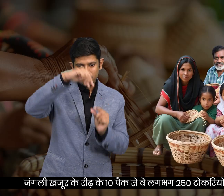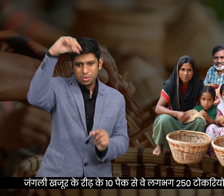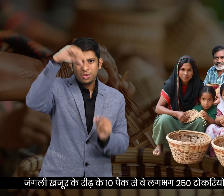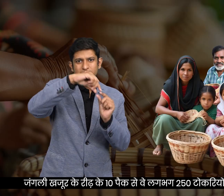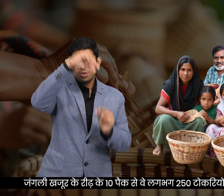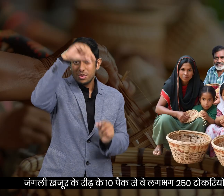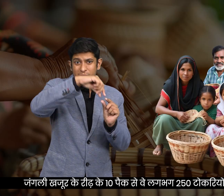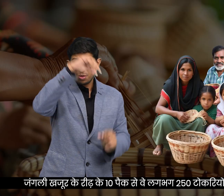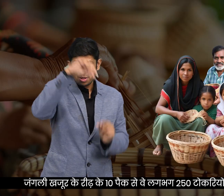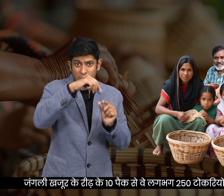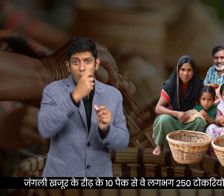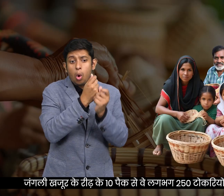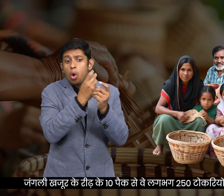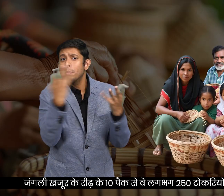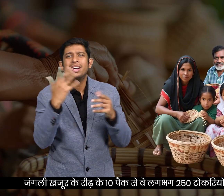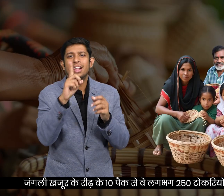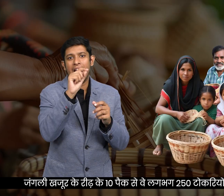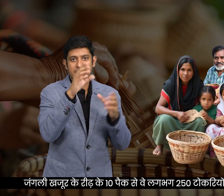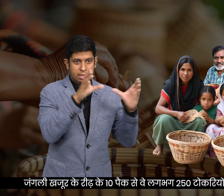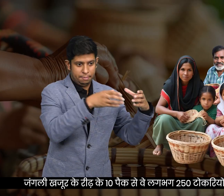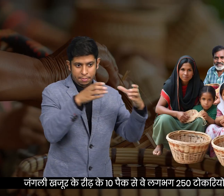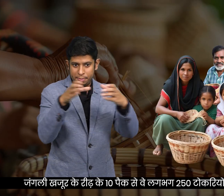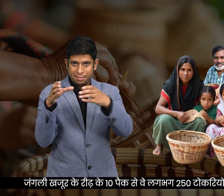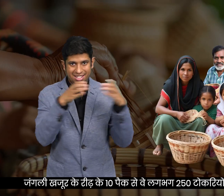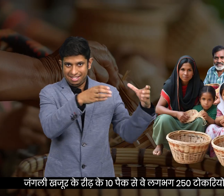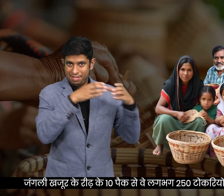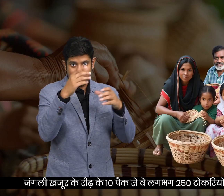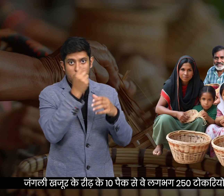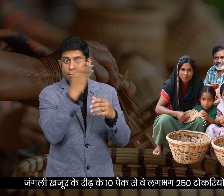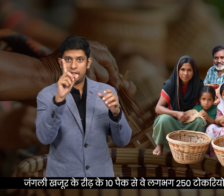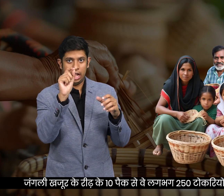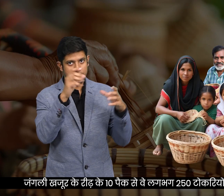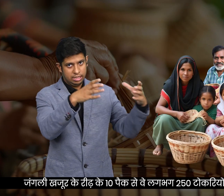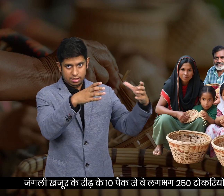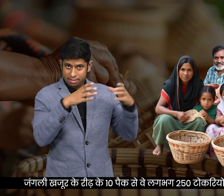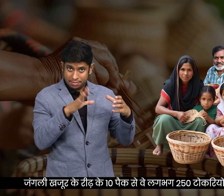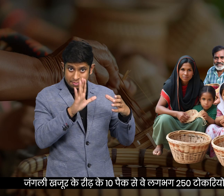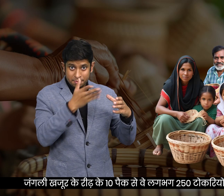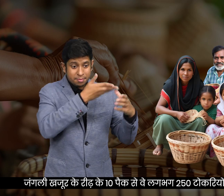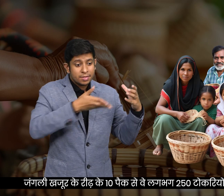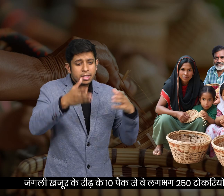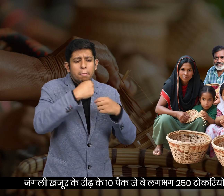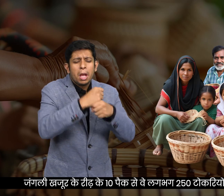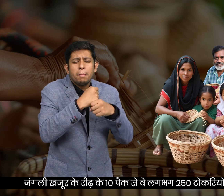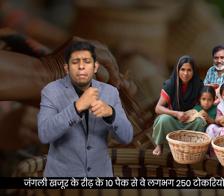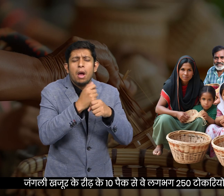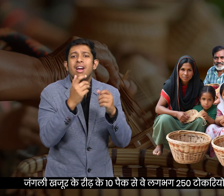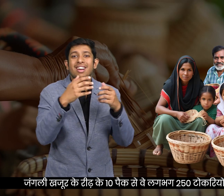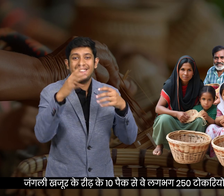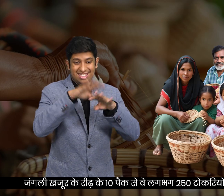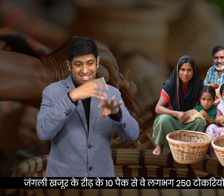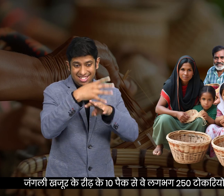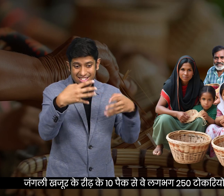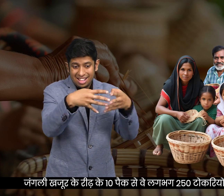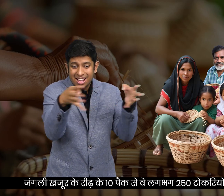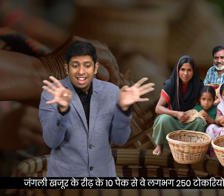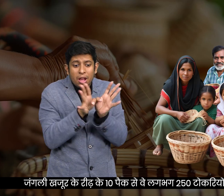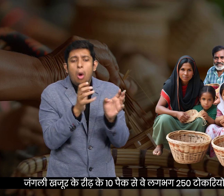जंगली खजूर के रीढ़ के 10 पैक से वे लगभग 250 टोकरियां को बना सकते हैं।